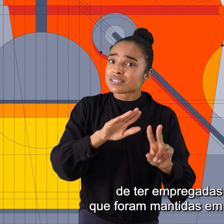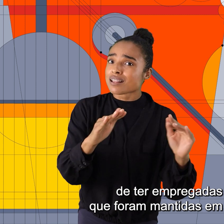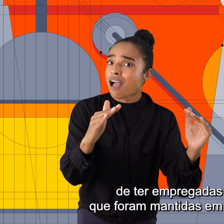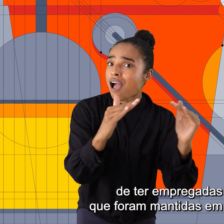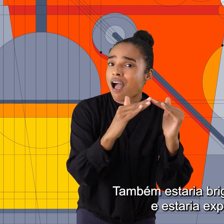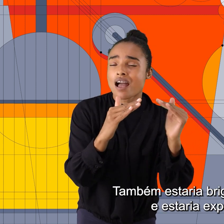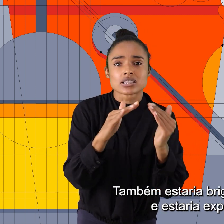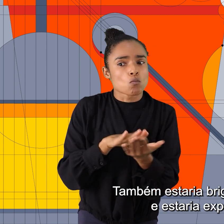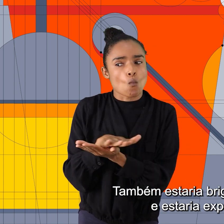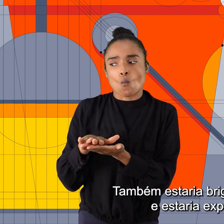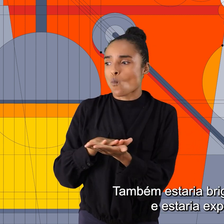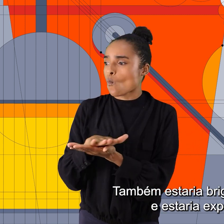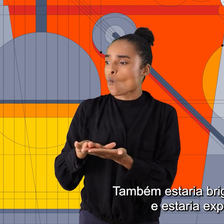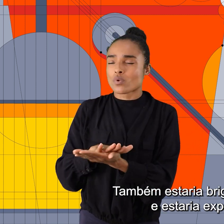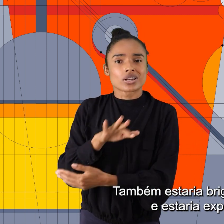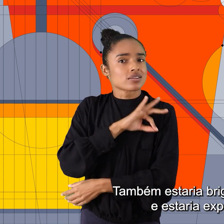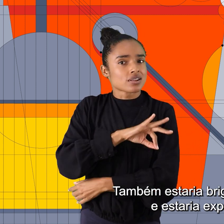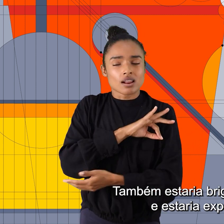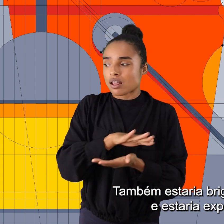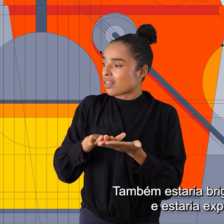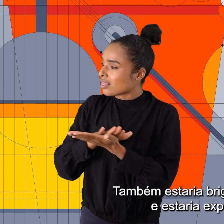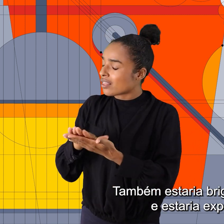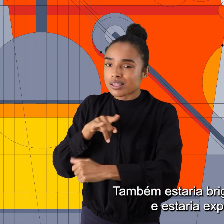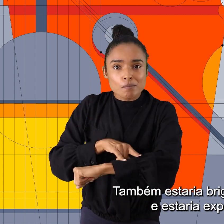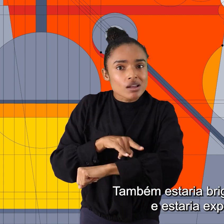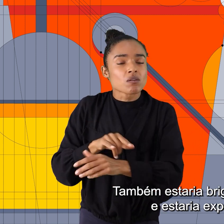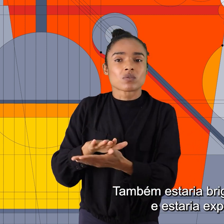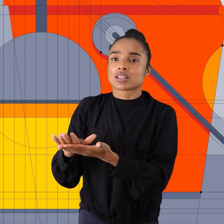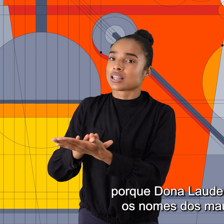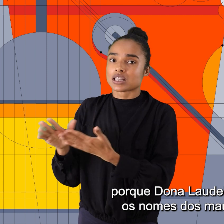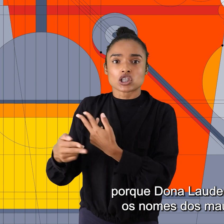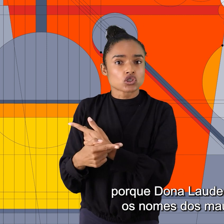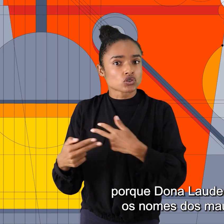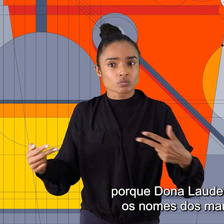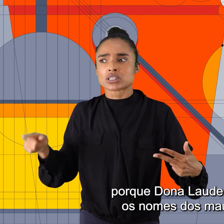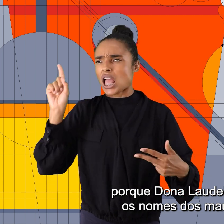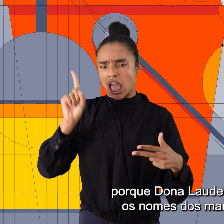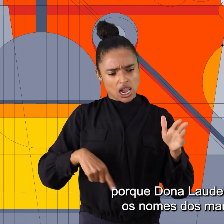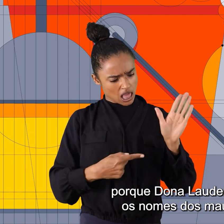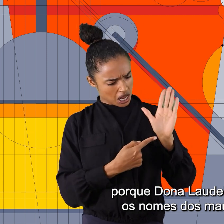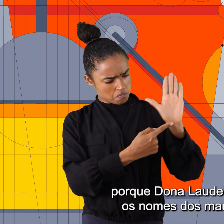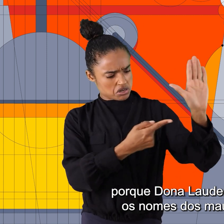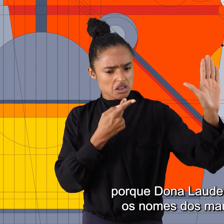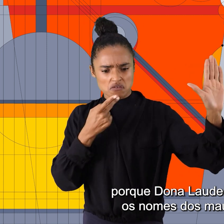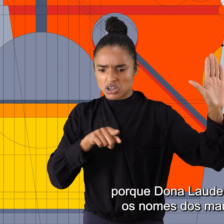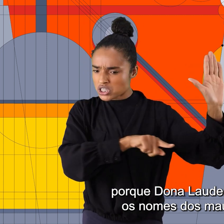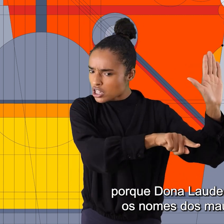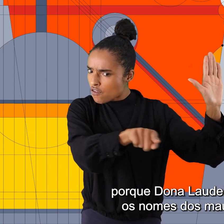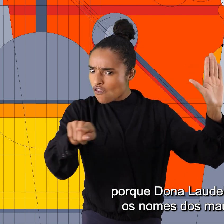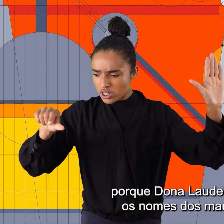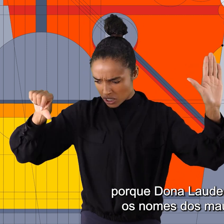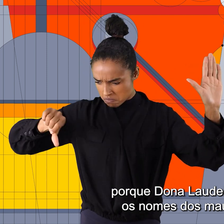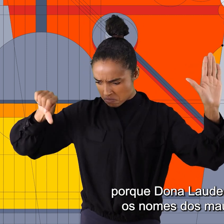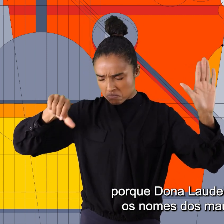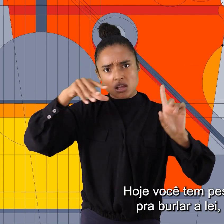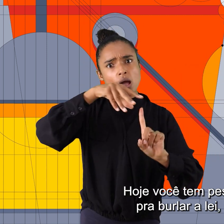cárcere privado. Também estaria brigando muito e estaria expondo, porque dona Laudelina expunha os nomes dos